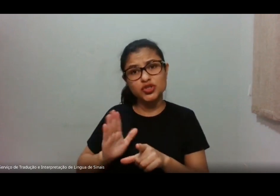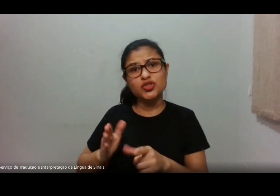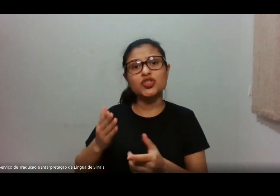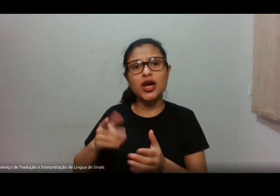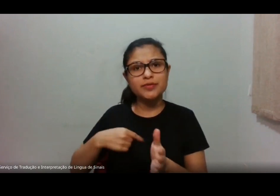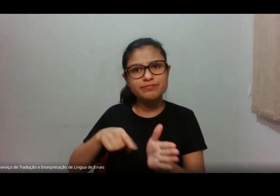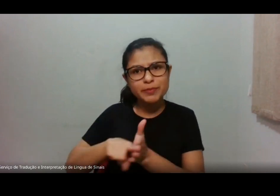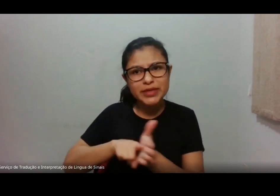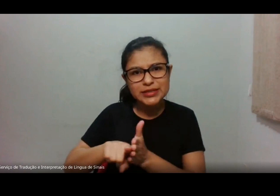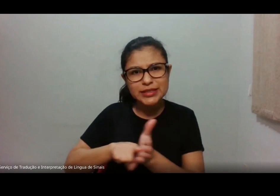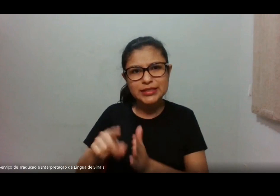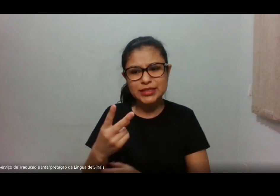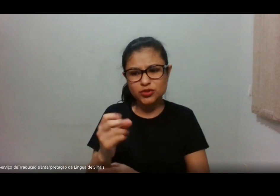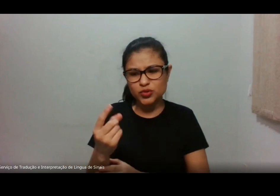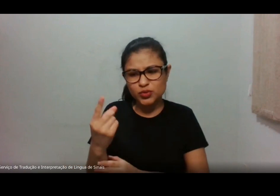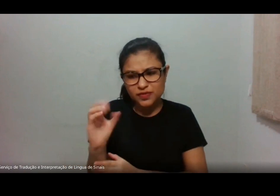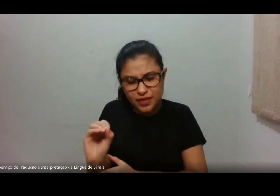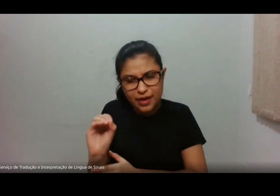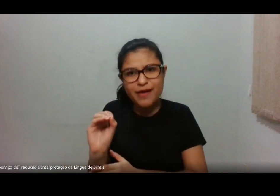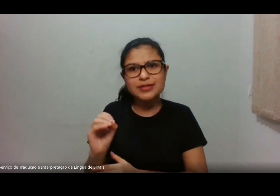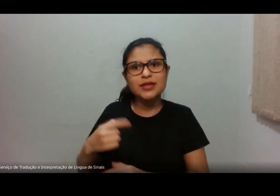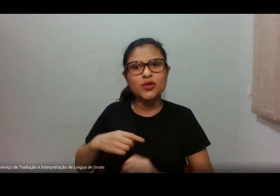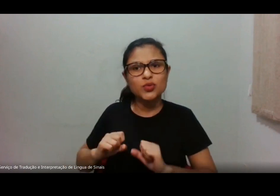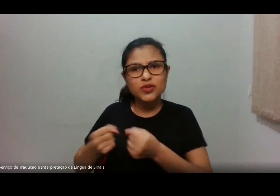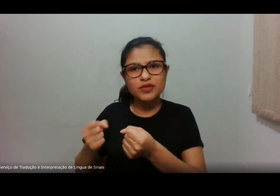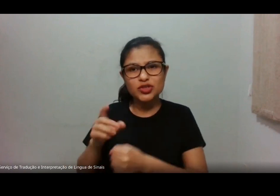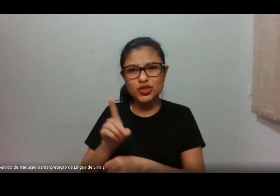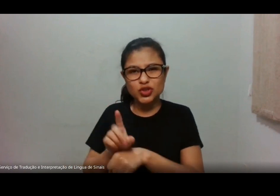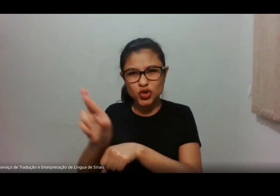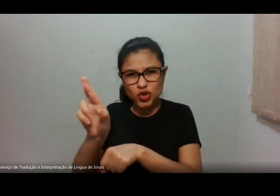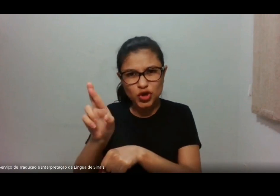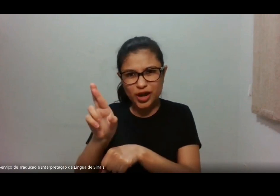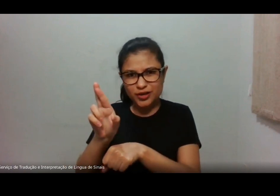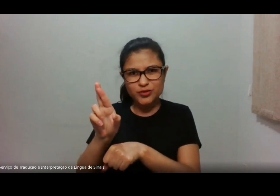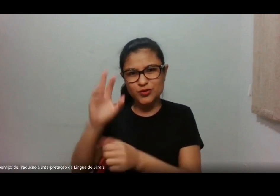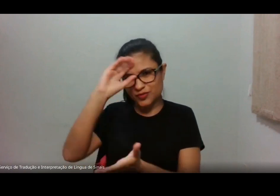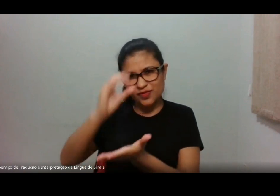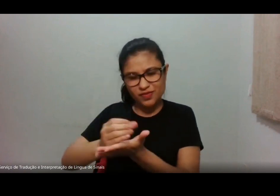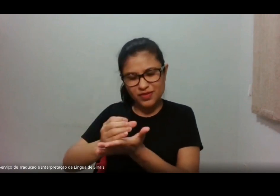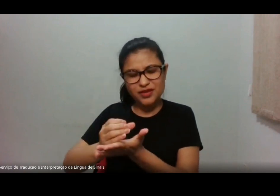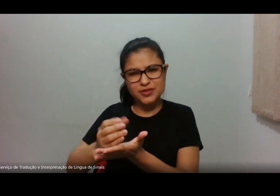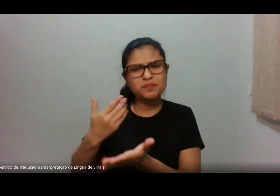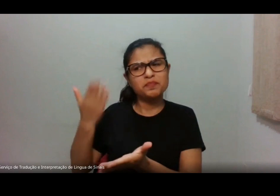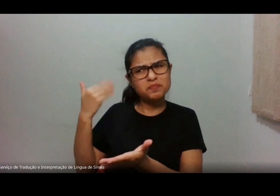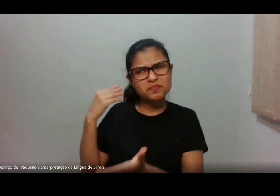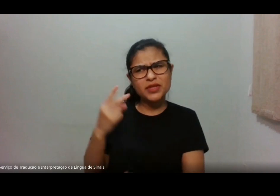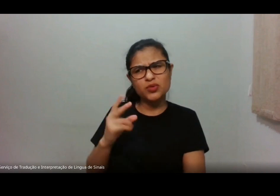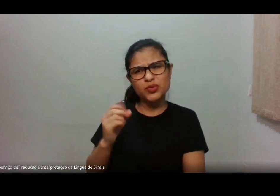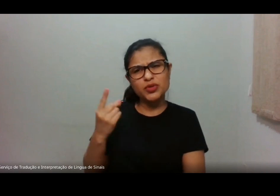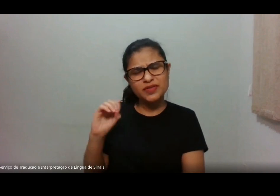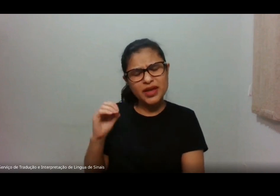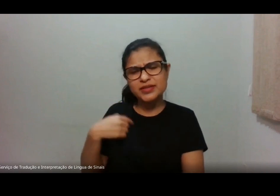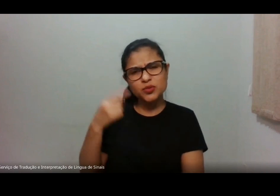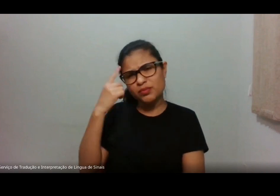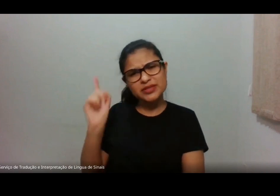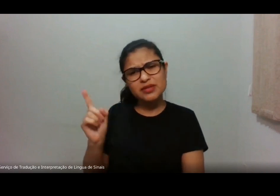em 2010, viu, Renata? Faz muito tempo já. 2010 eu defendi o doutorado. Eu não pensava em 2010 que